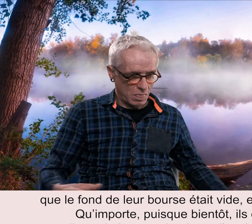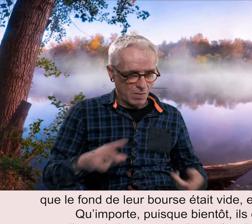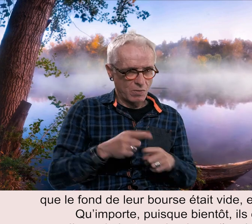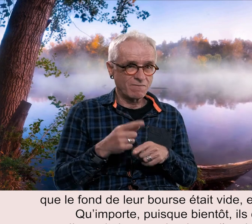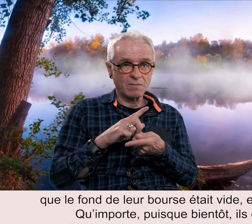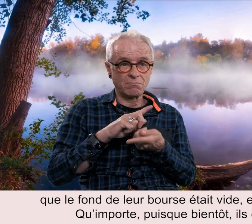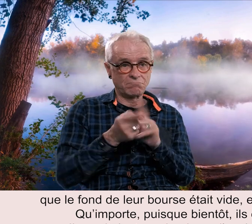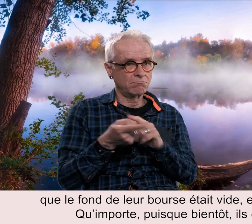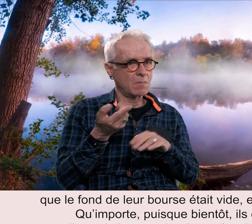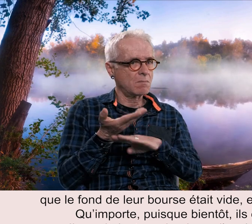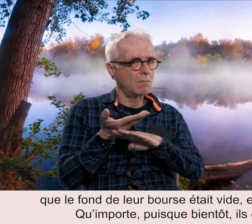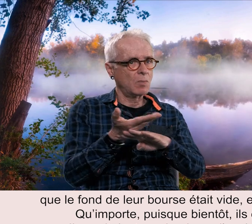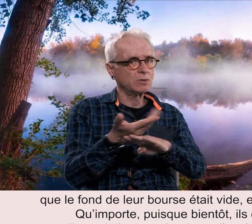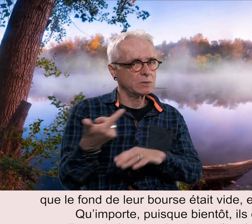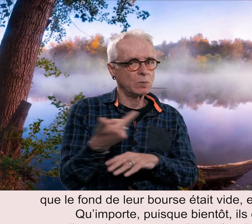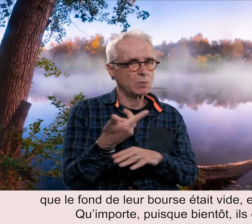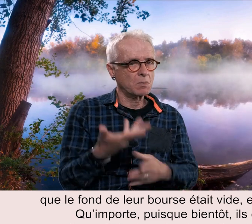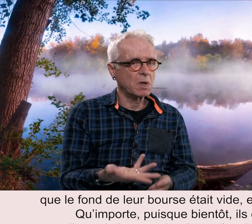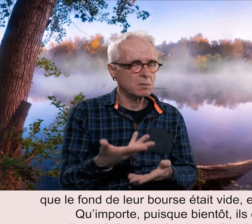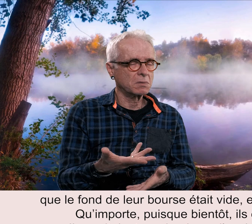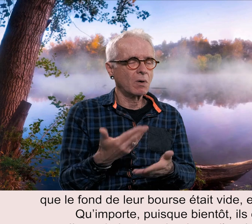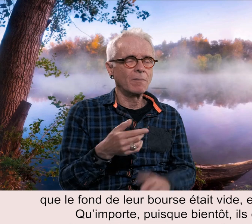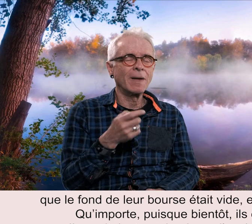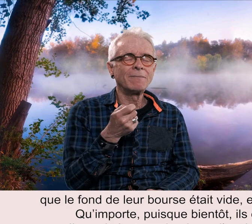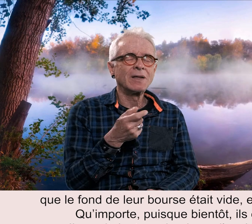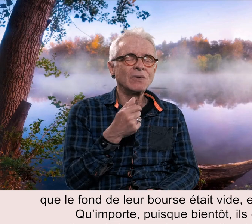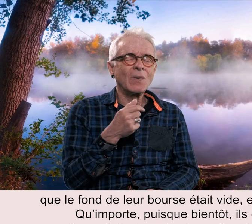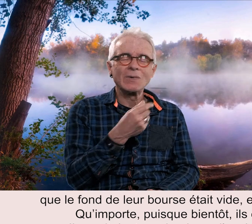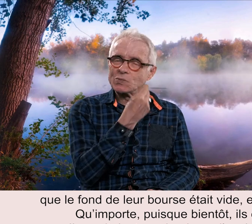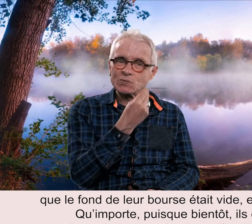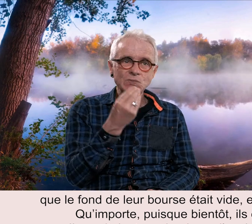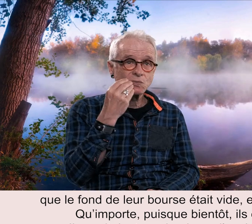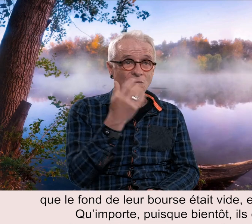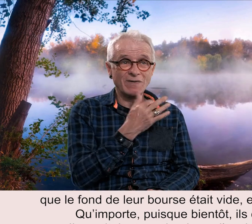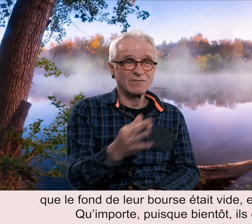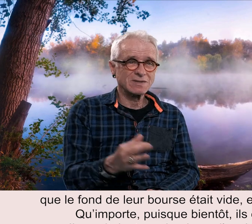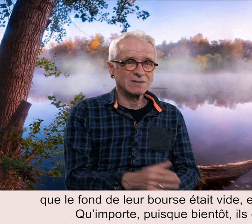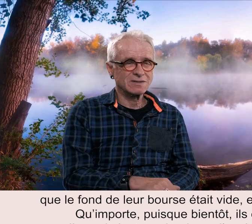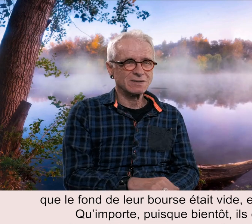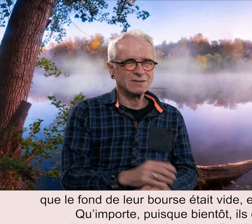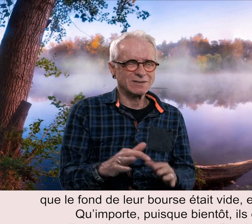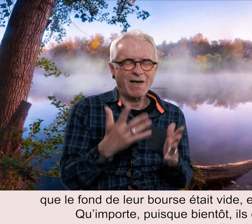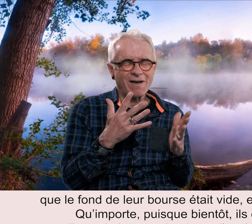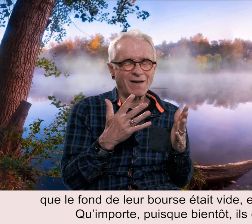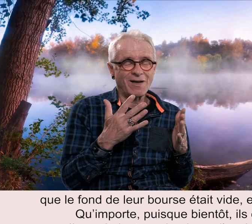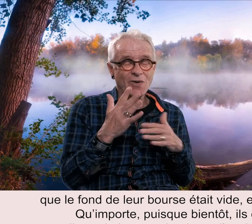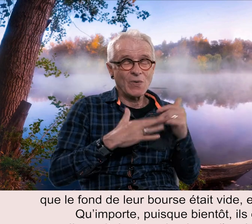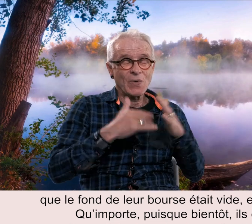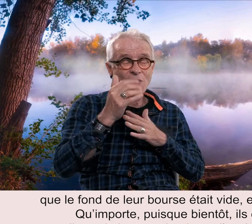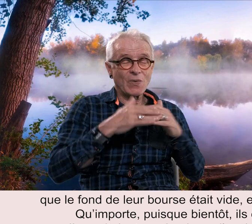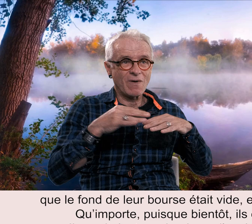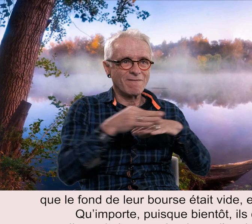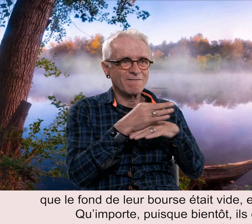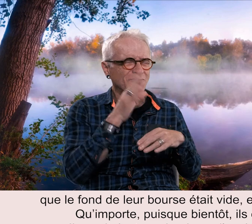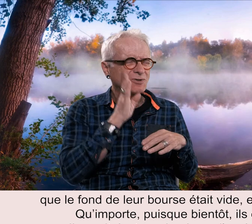mendiaient maintenant. Qu'importe, puisque bientôt ils embrasseraient leur fils. Ils exaltaient son bonheur d'avoir une femme